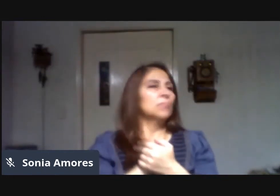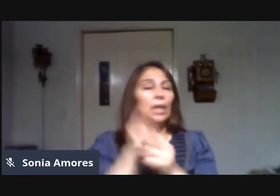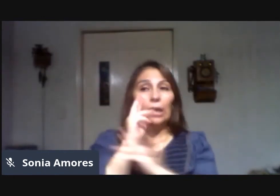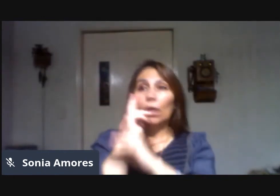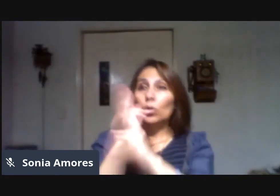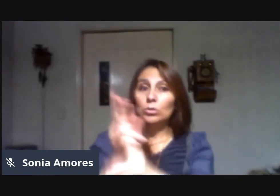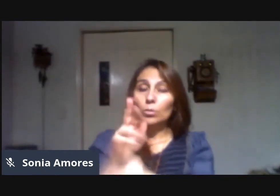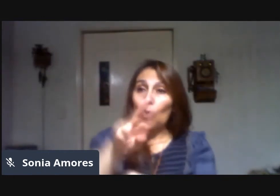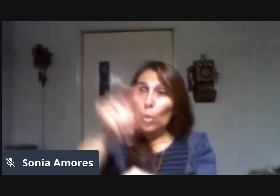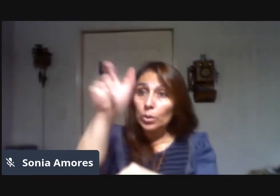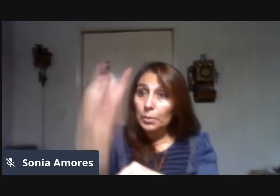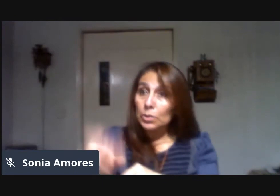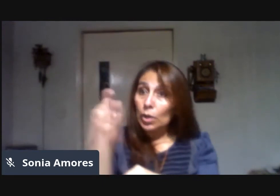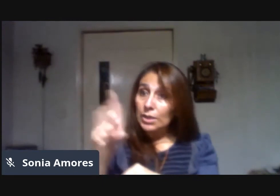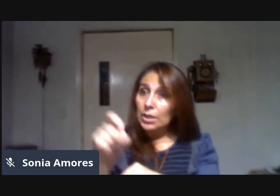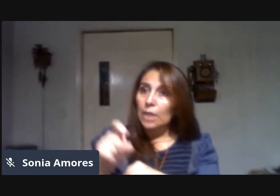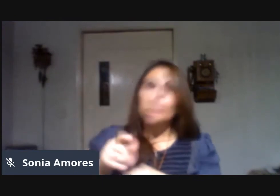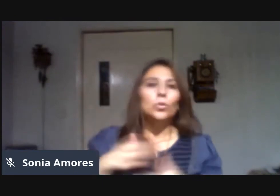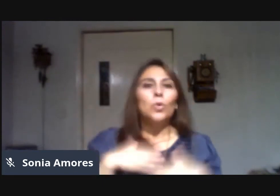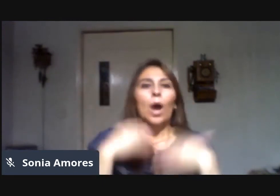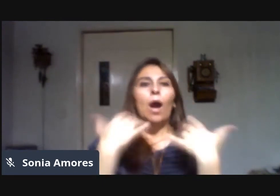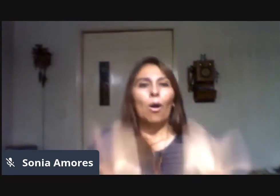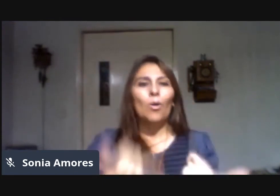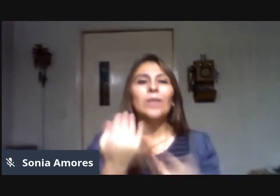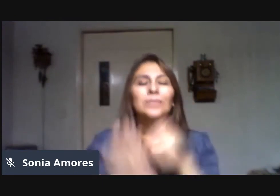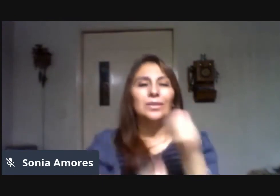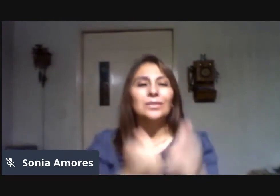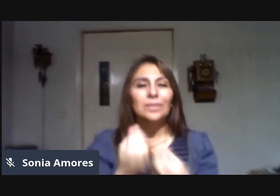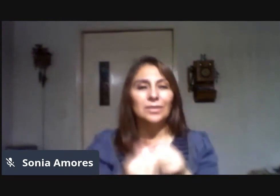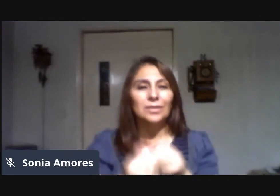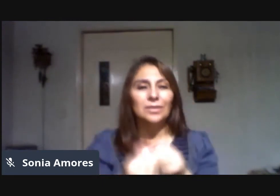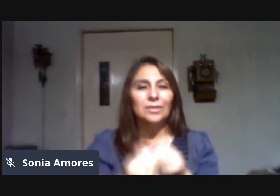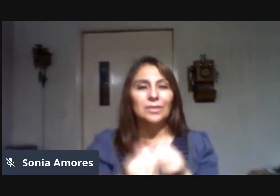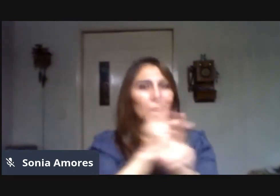necesidades. Entonces, sé que,